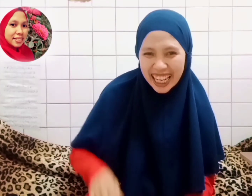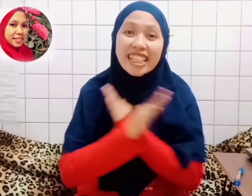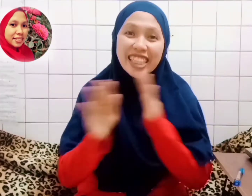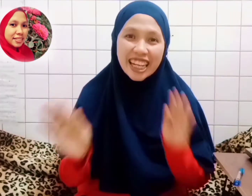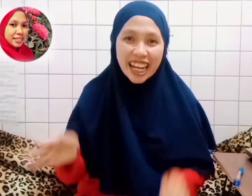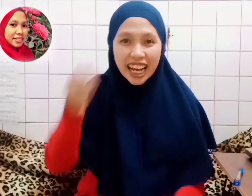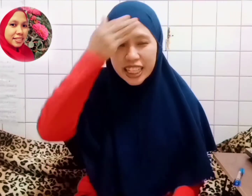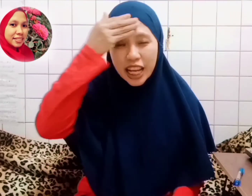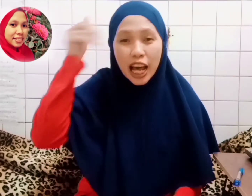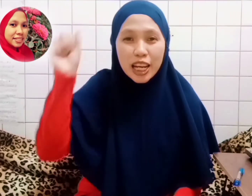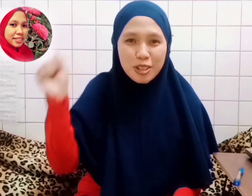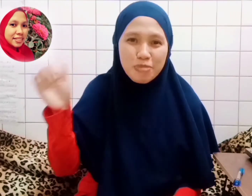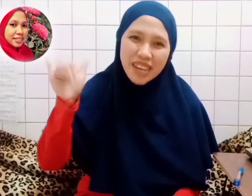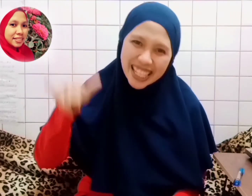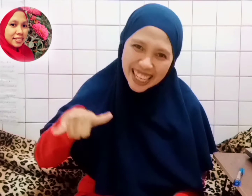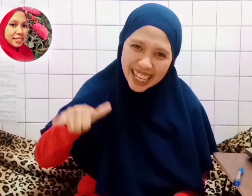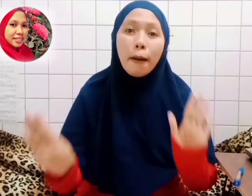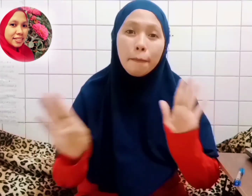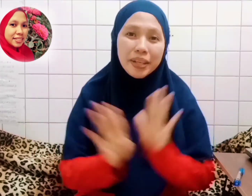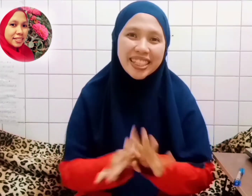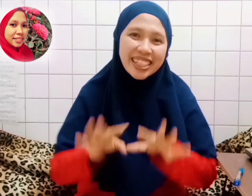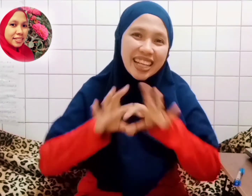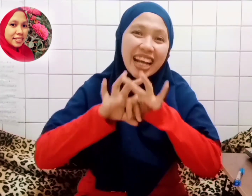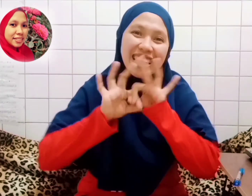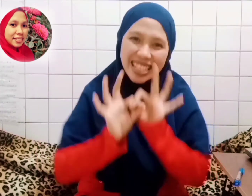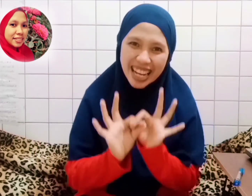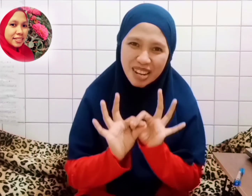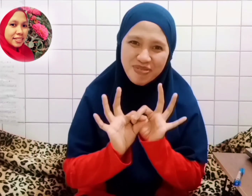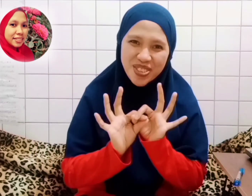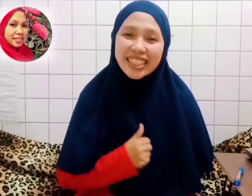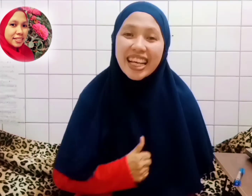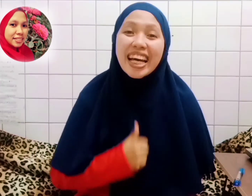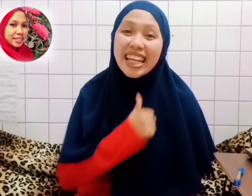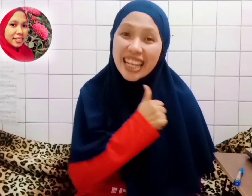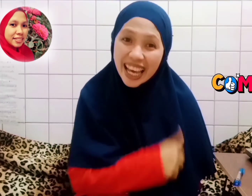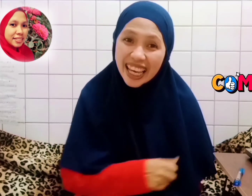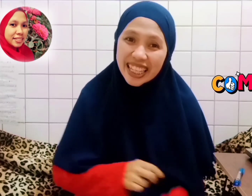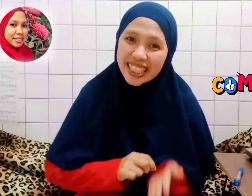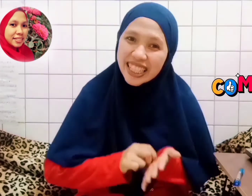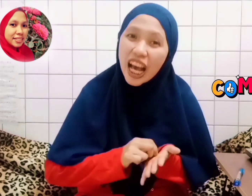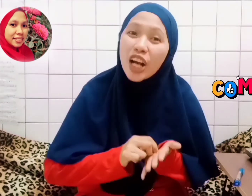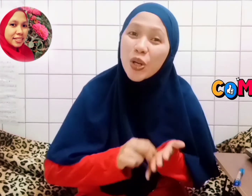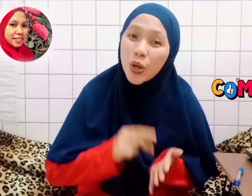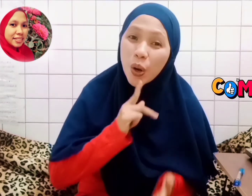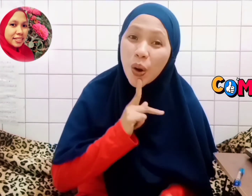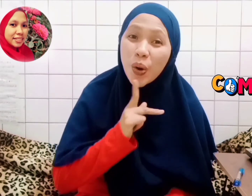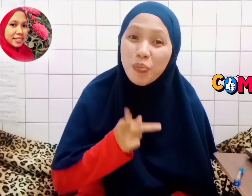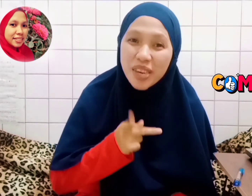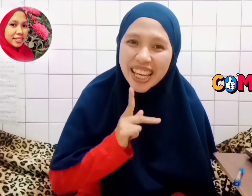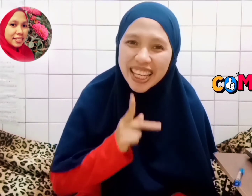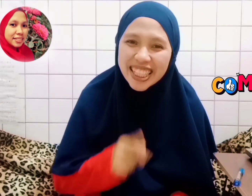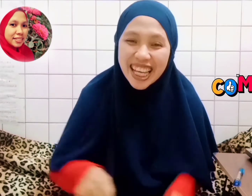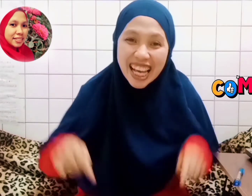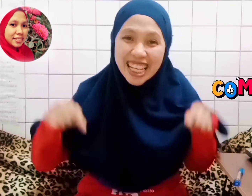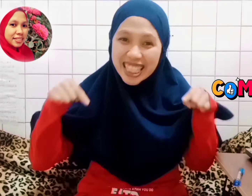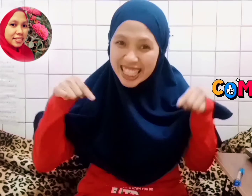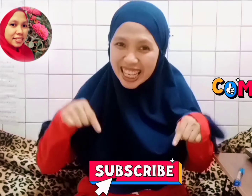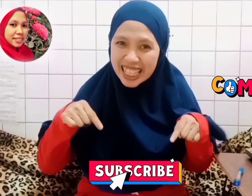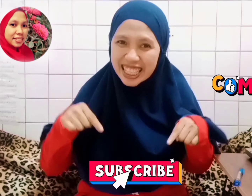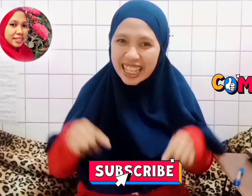banyak ya. Jangan lupa ya bergabung, like,